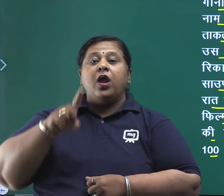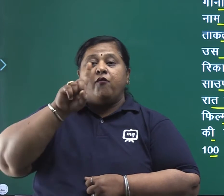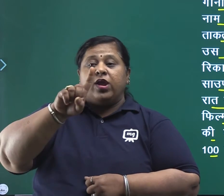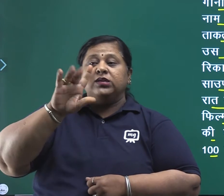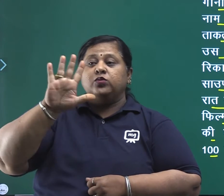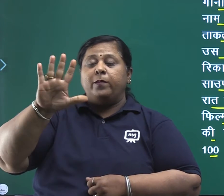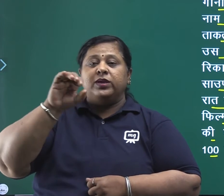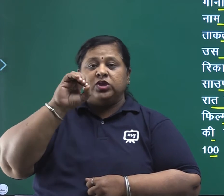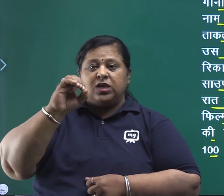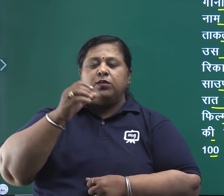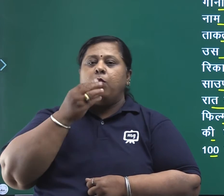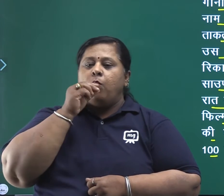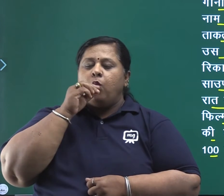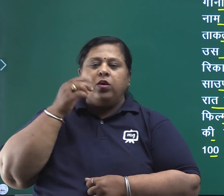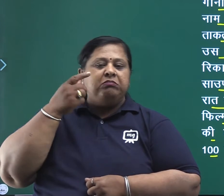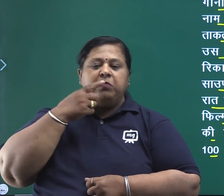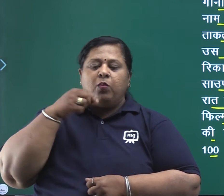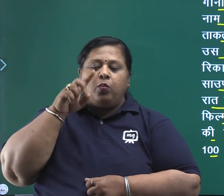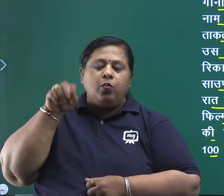150 मूक